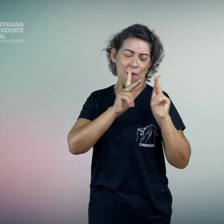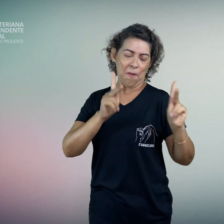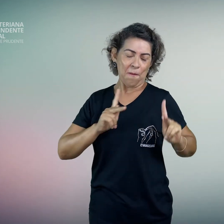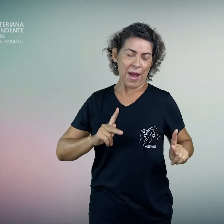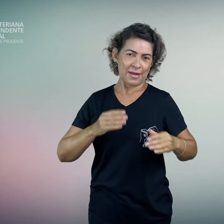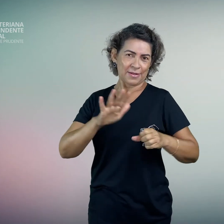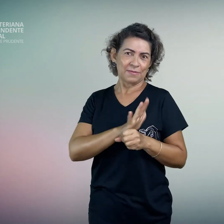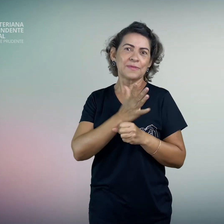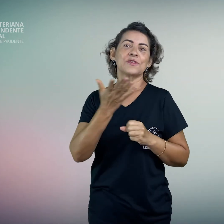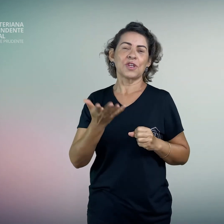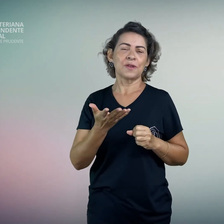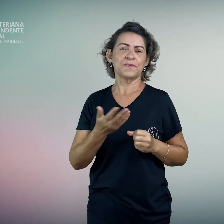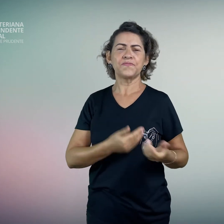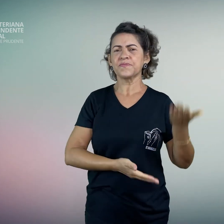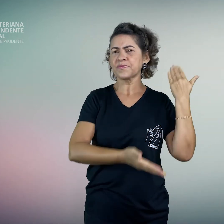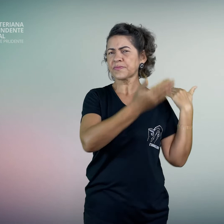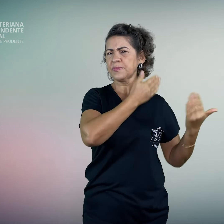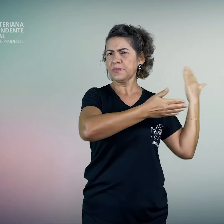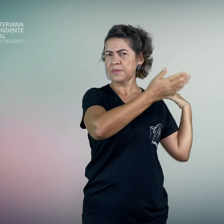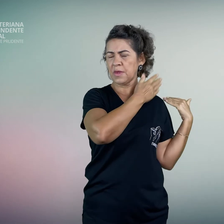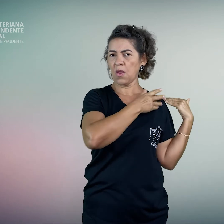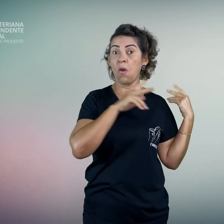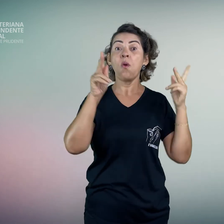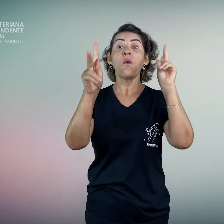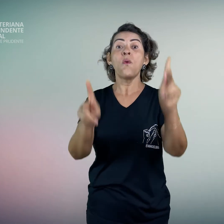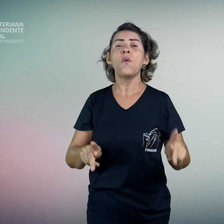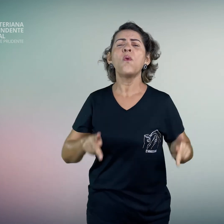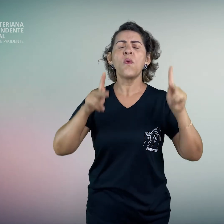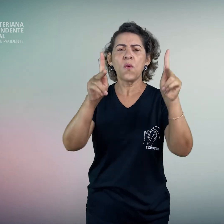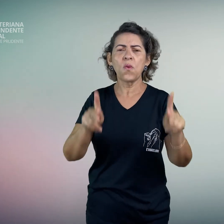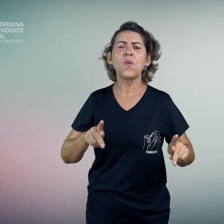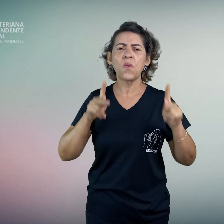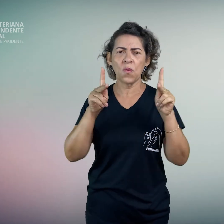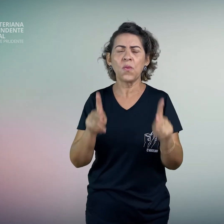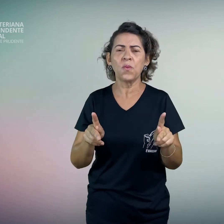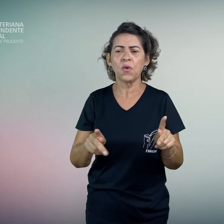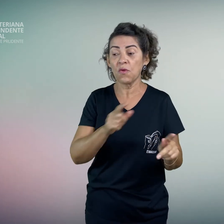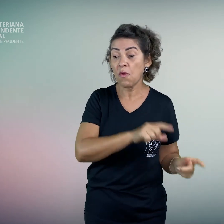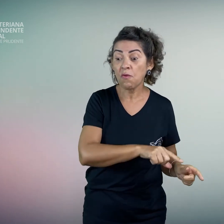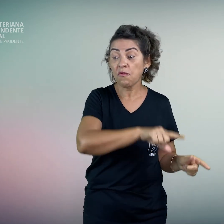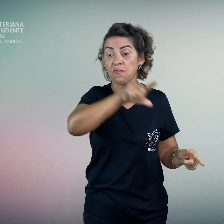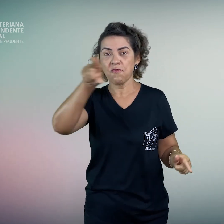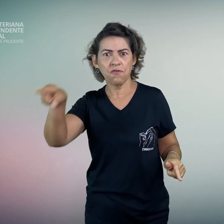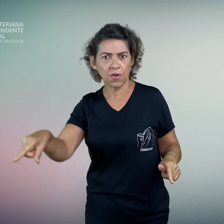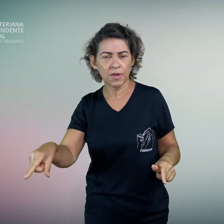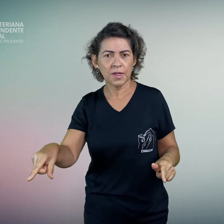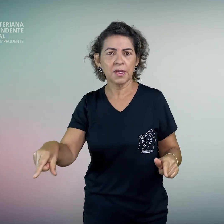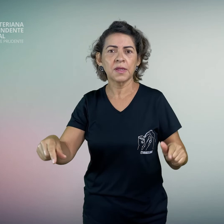Um dia, os midianitas oprimiram a região onde sua família morava, e eles